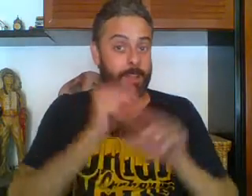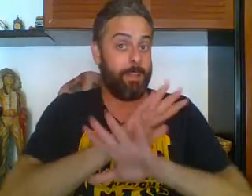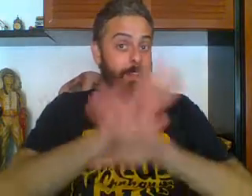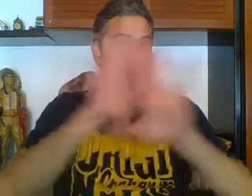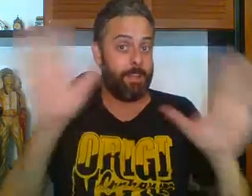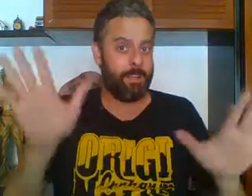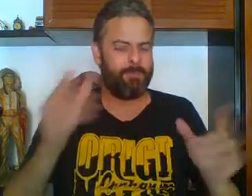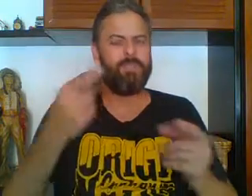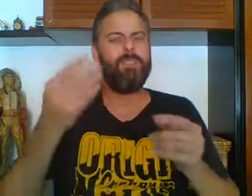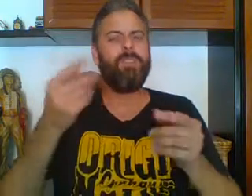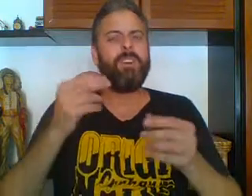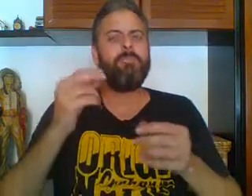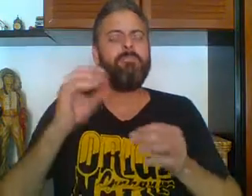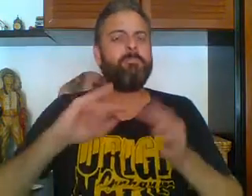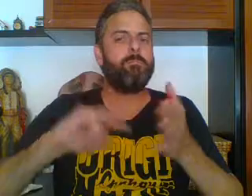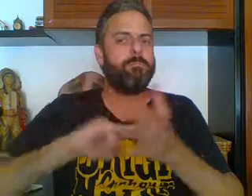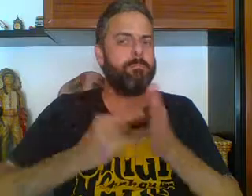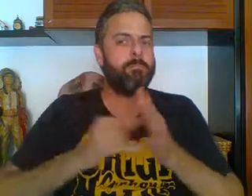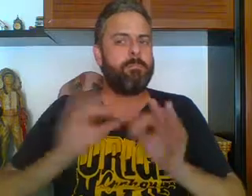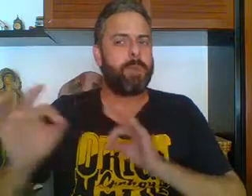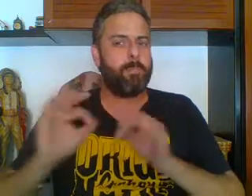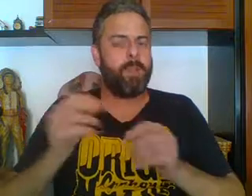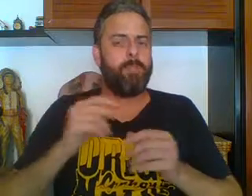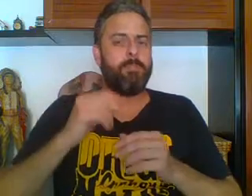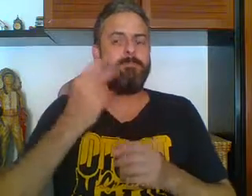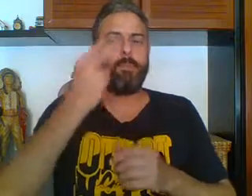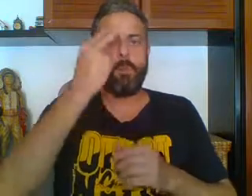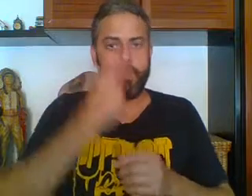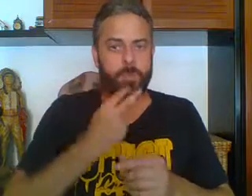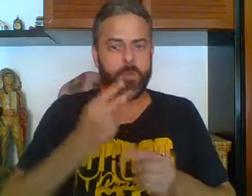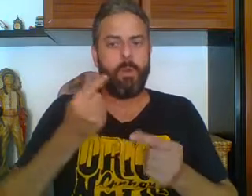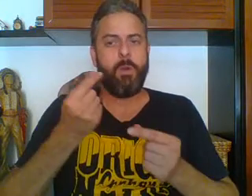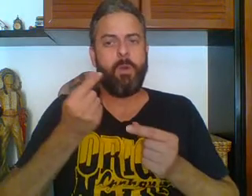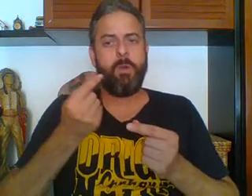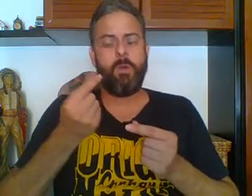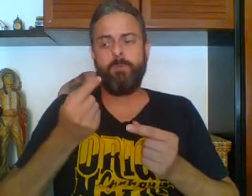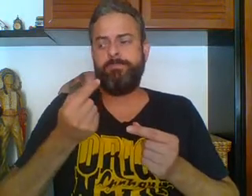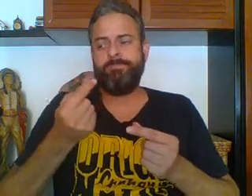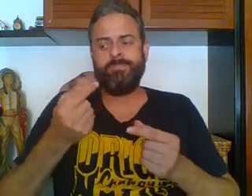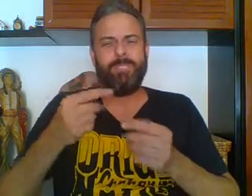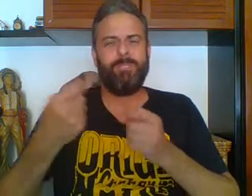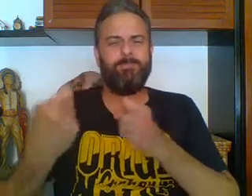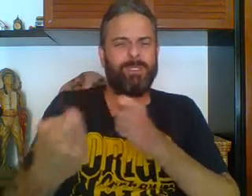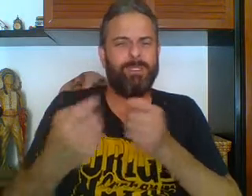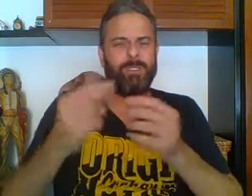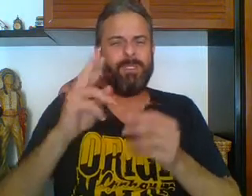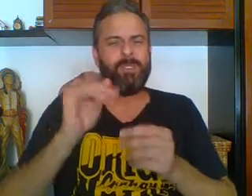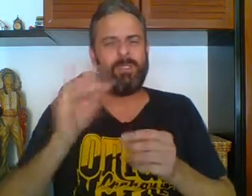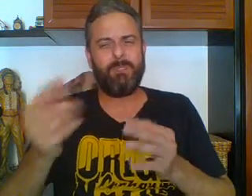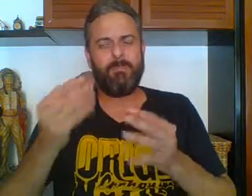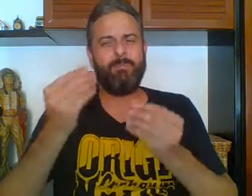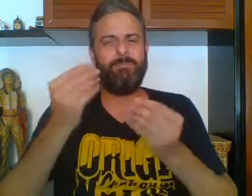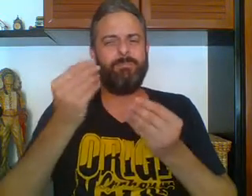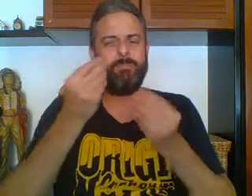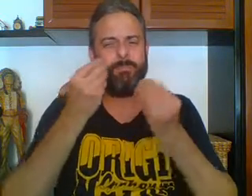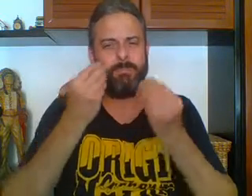duro en torno al 7,5. Por lo tanto, terreno que siempre complica mucho este